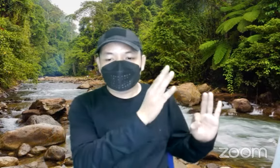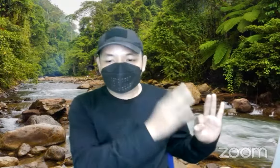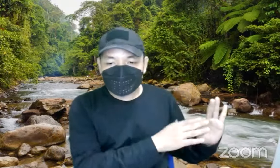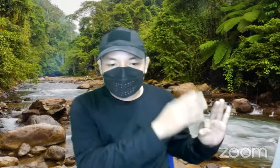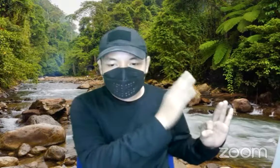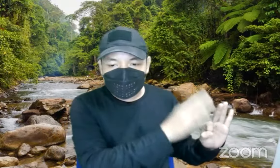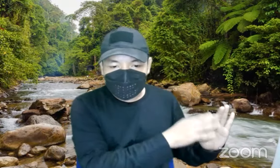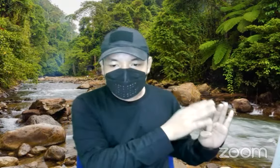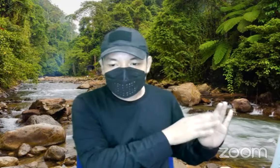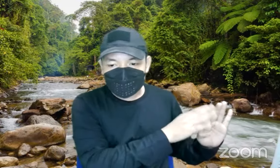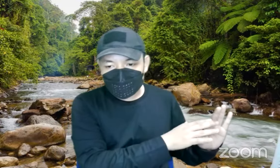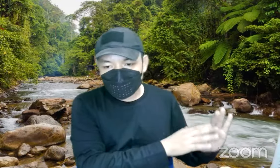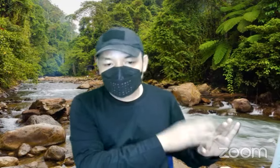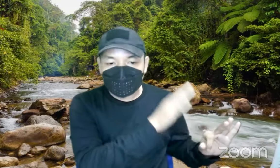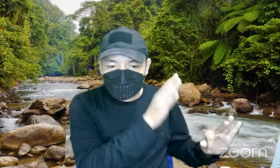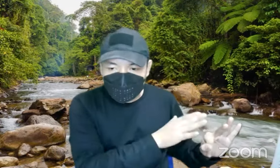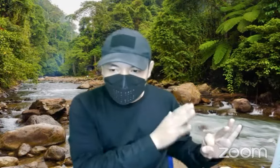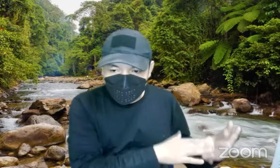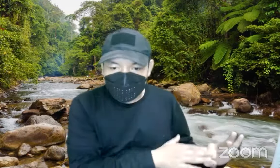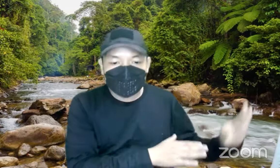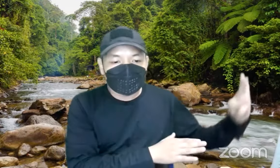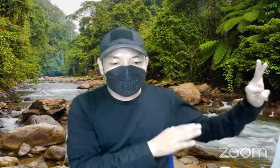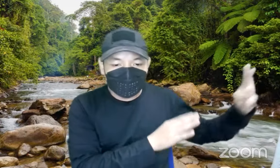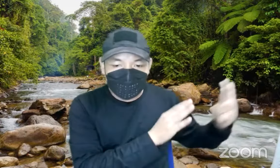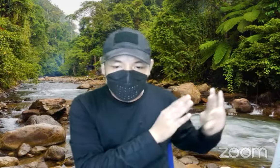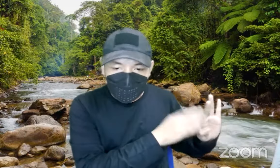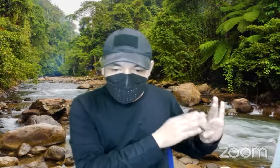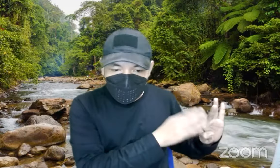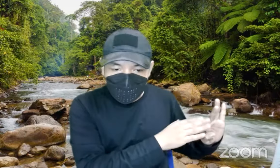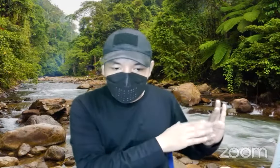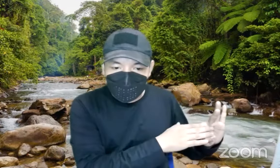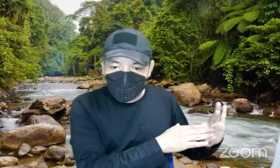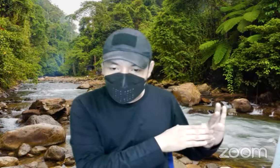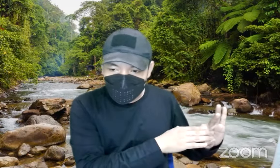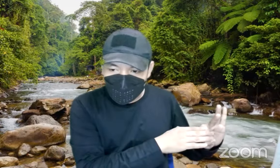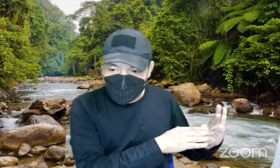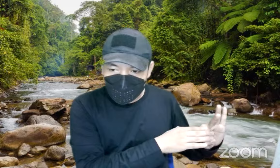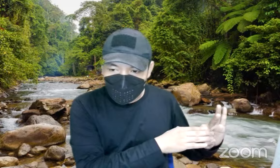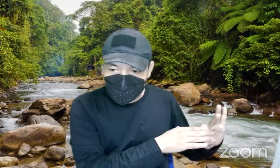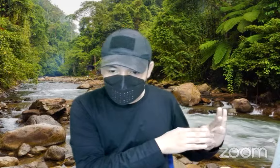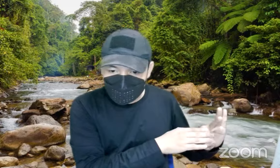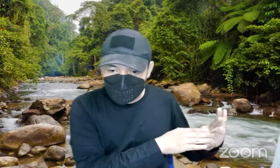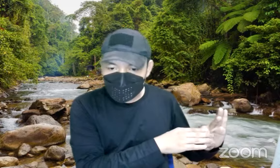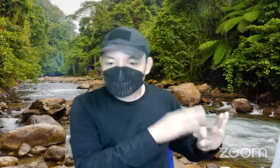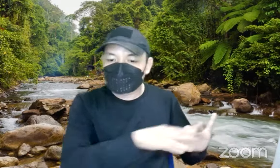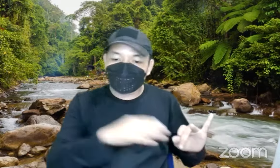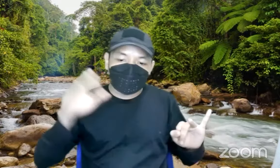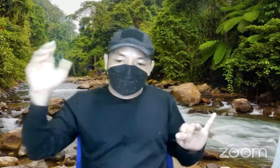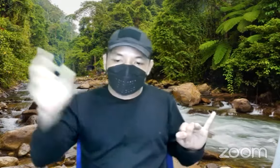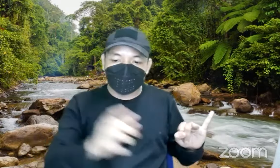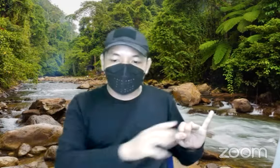ဒီစစ်တပ်အတွက်အရာရှိတိုင်းအတွက်တော်တော်ရှက်ဖို့ကောင်းတဲ့မြင့်ကွင်းတွေပါနော်ဒီဓာတ်ပုံတွေပြန့်နှံ့ပြီးတော့